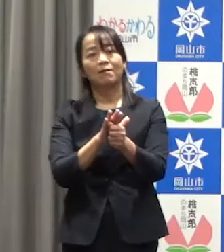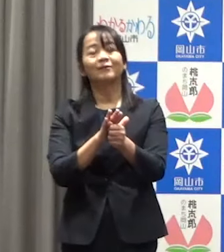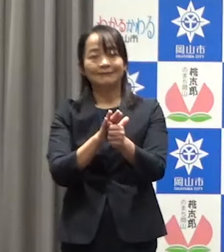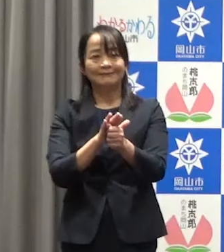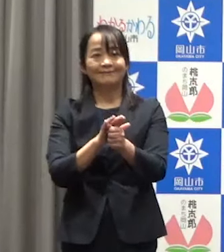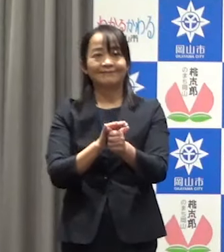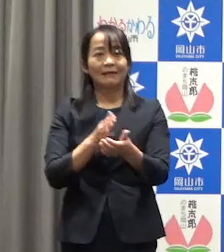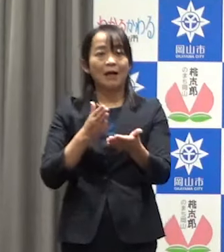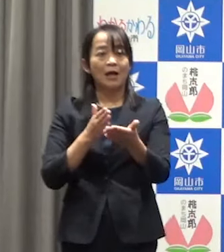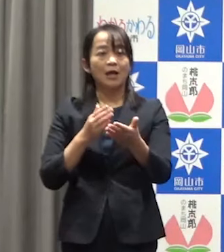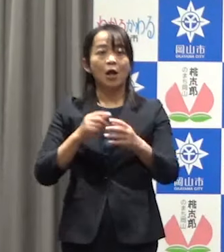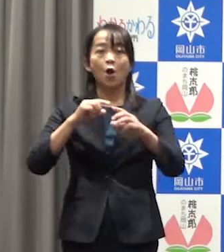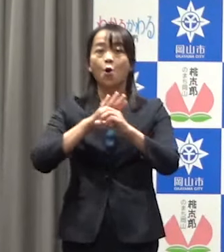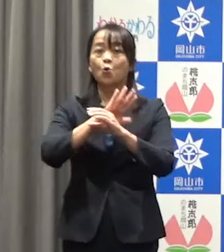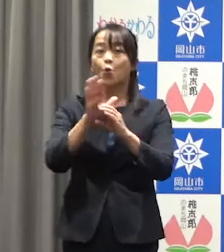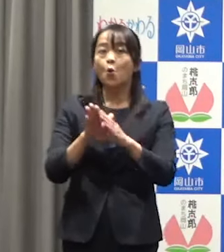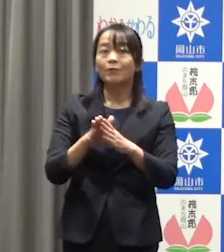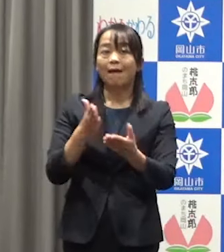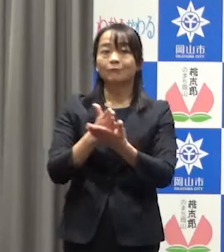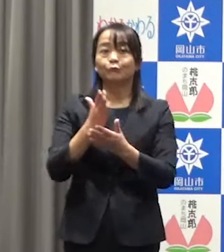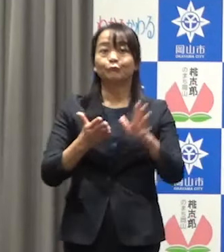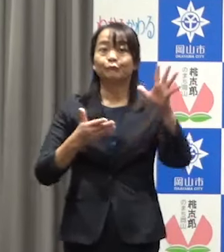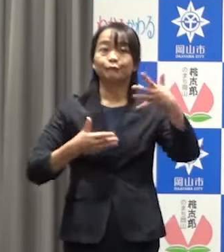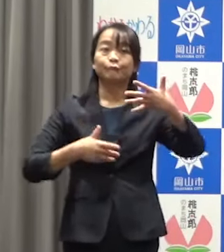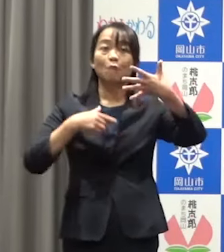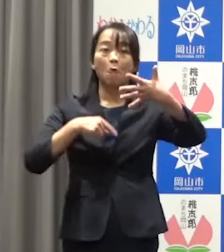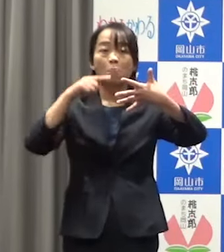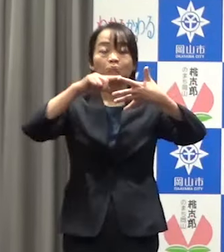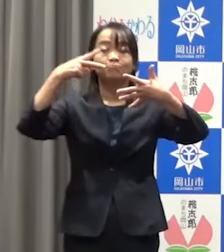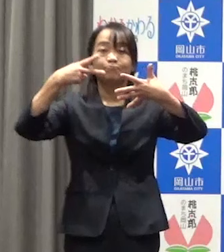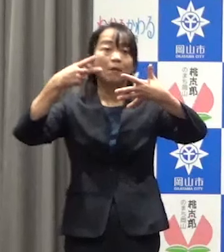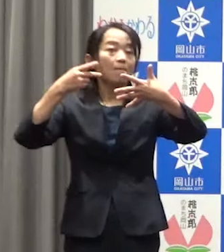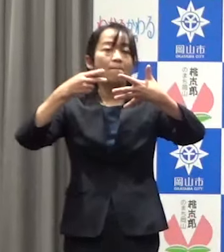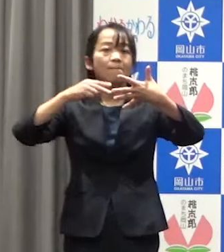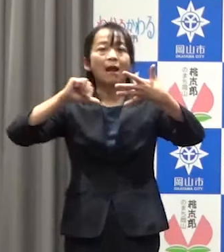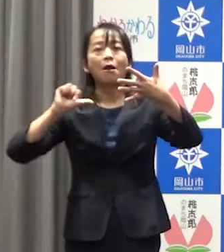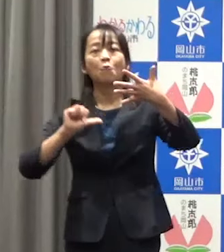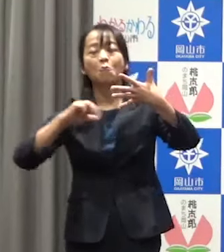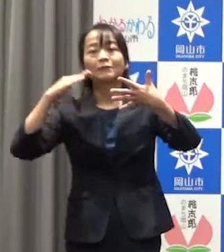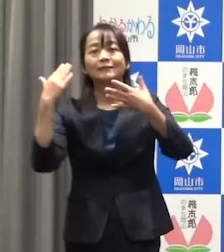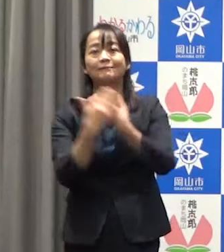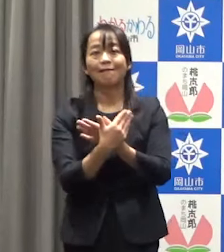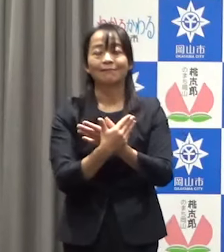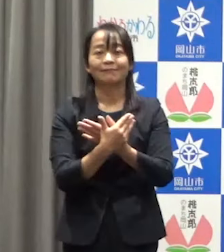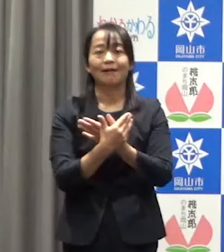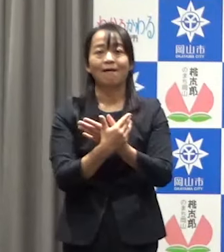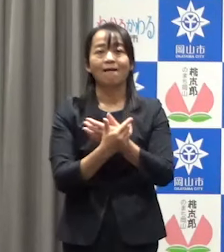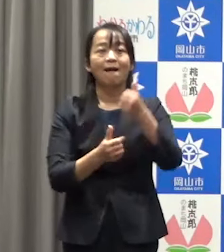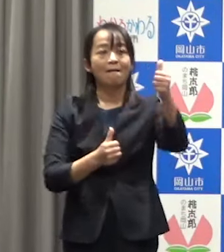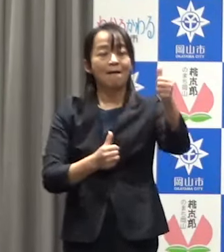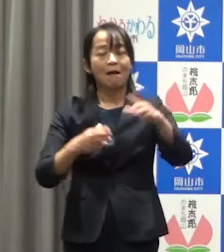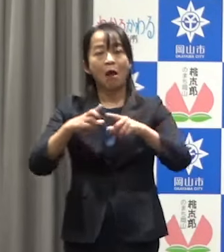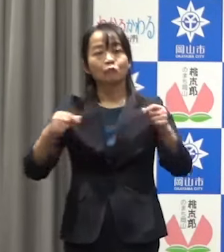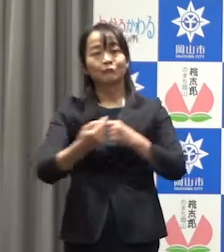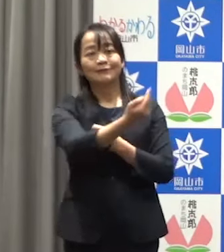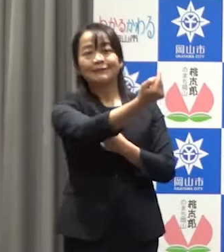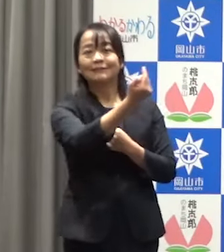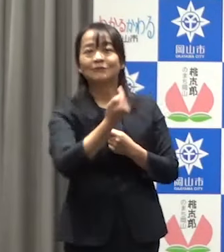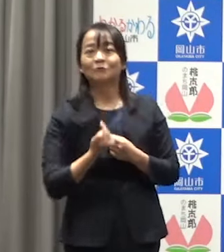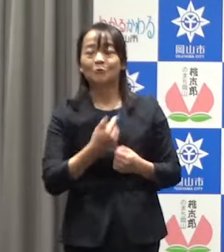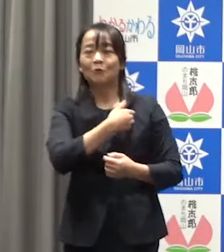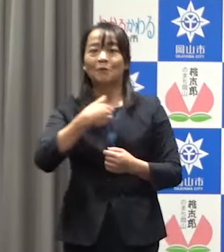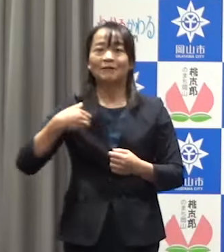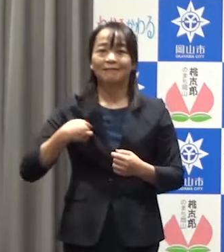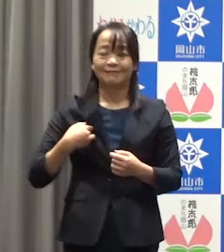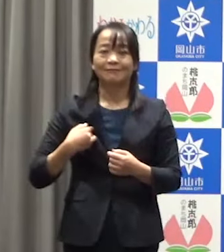類感染症に移行したことで、シュレンベルガー氏の来日がかなったことから、このタイミングでの授与